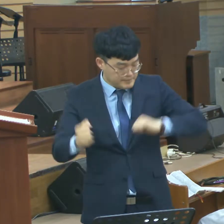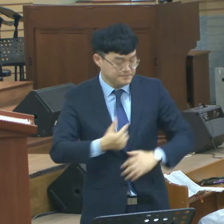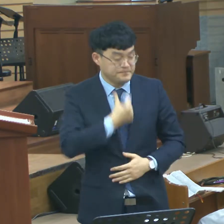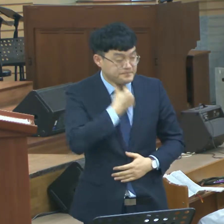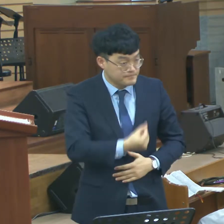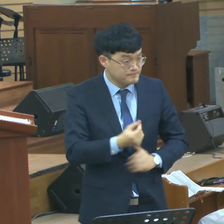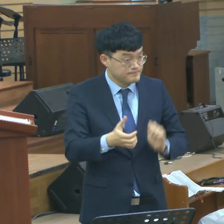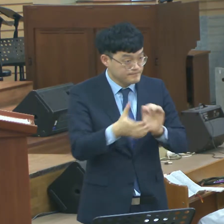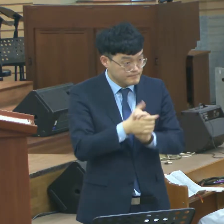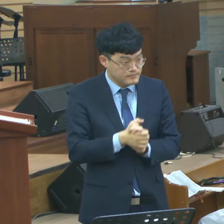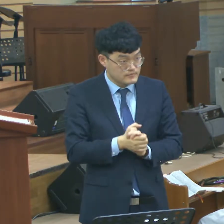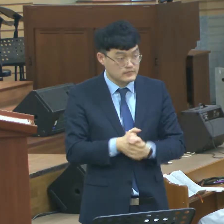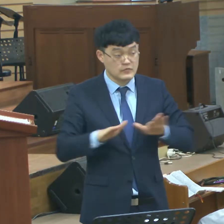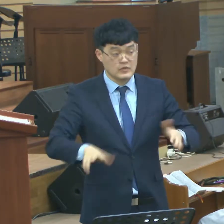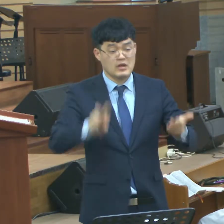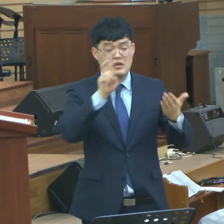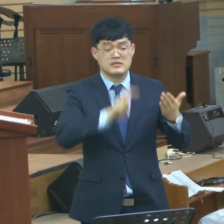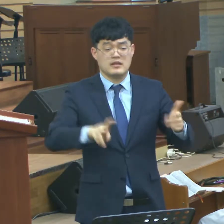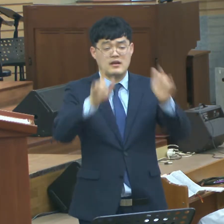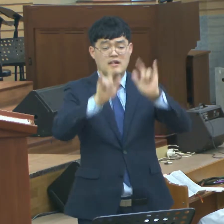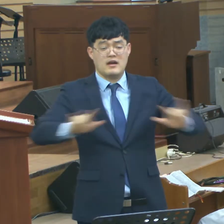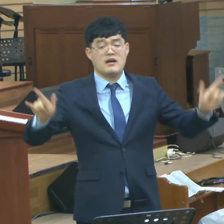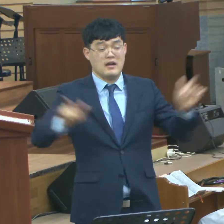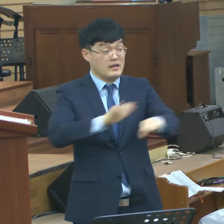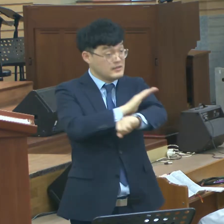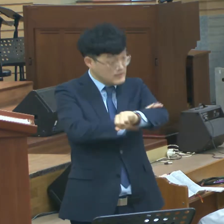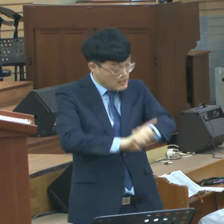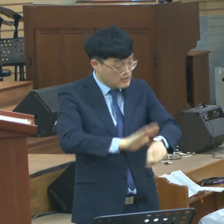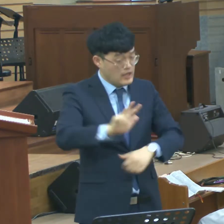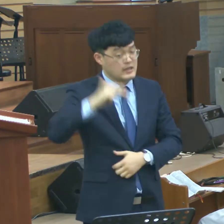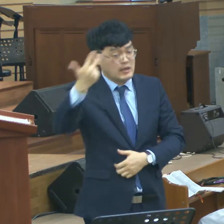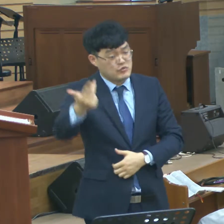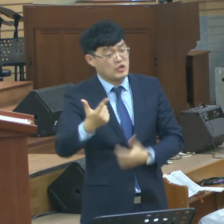아멘입니까? 오늘 찬양 너무 잘했어요. 다음 주에 똑같은 거 부르세요.